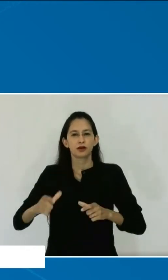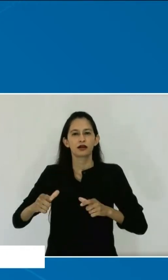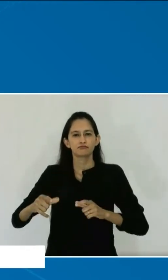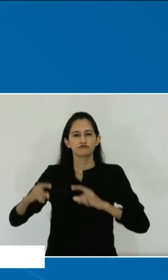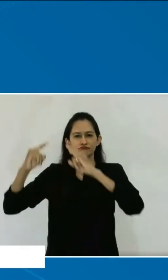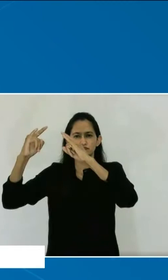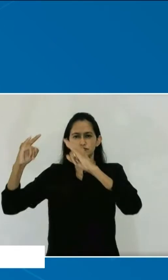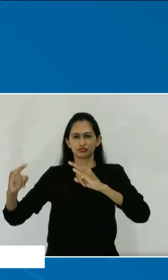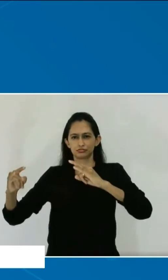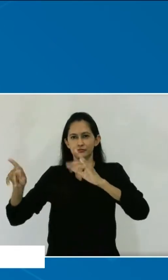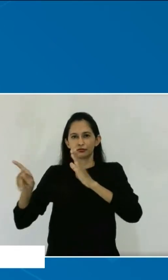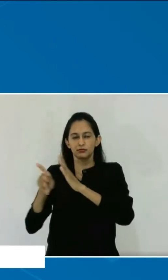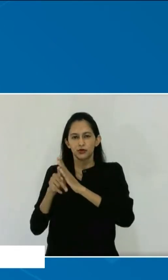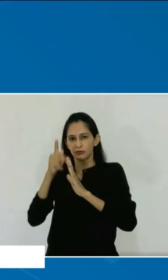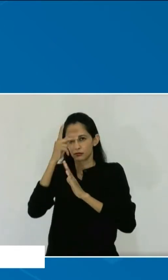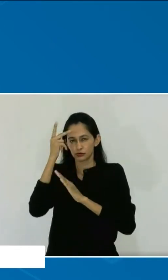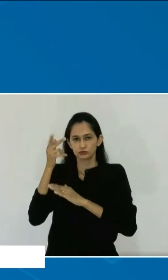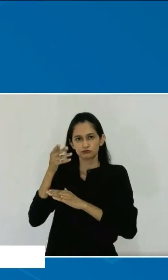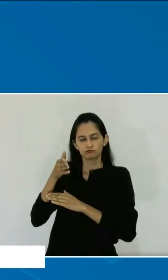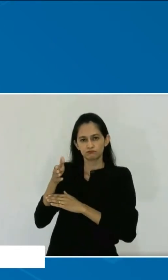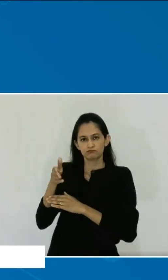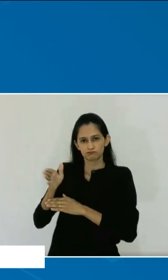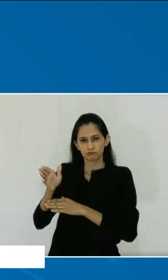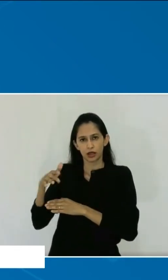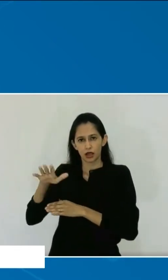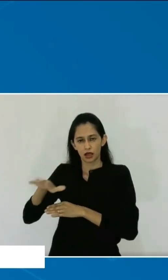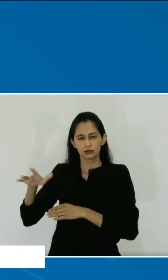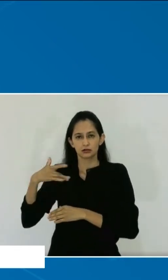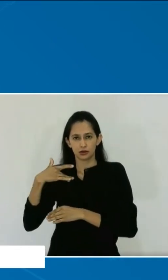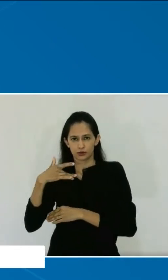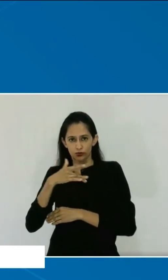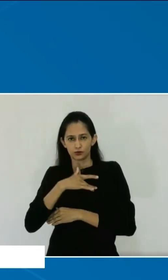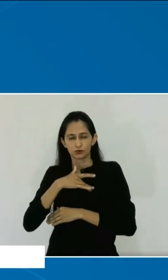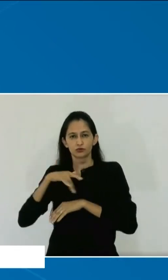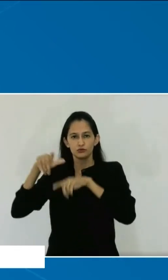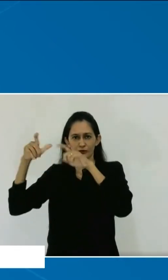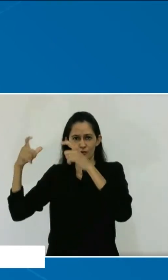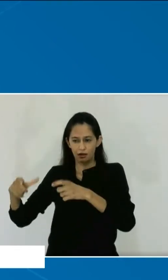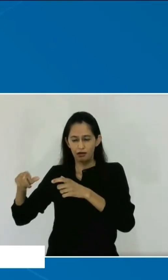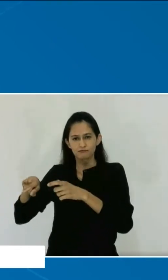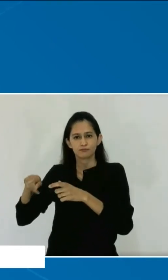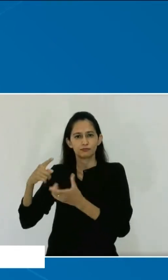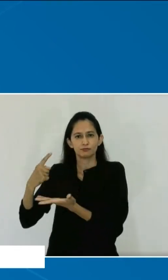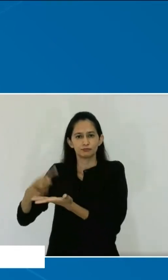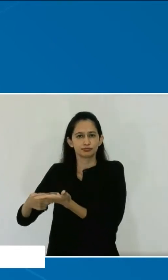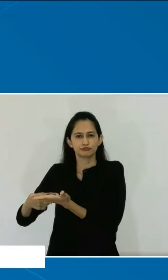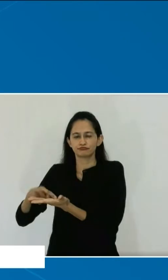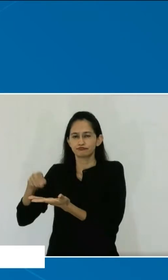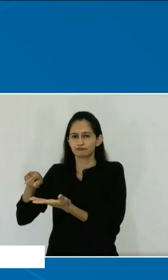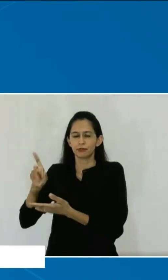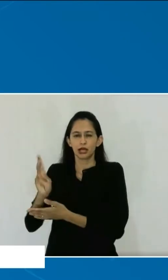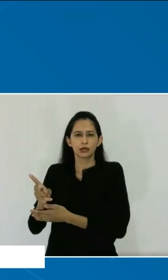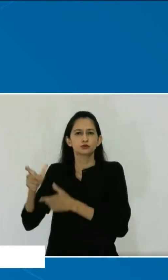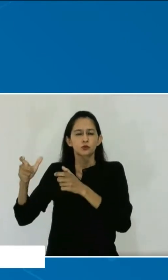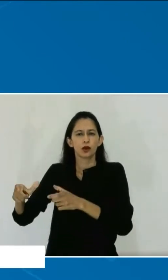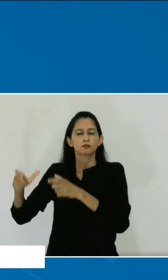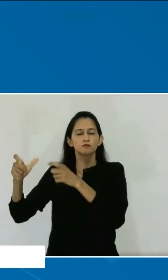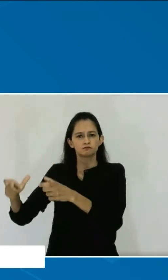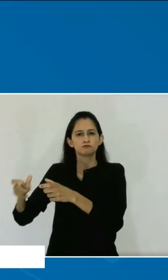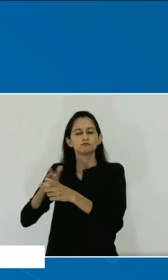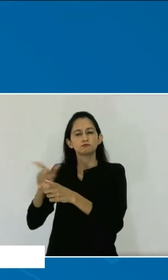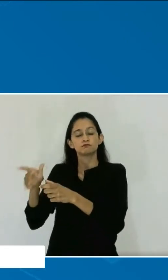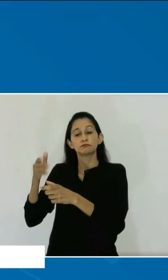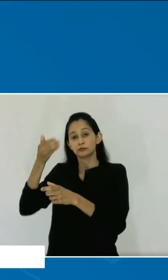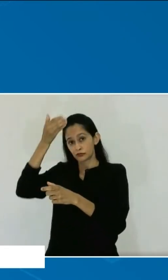da saúde, que funcionou na Faculdade de Enfermagem durante mais de 6 meses,